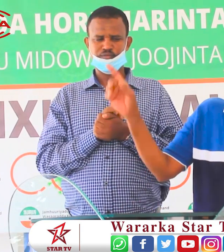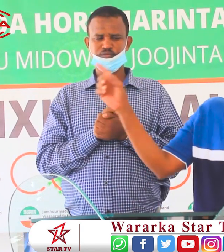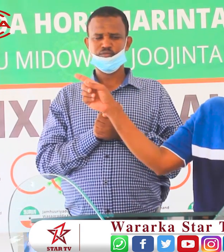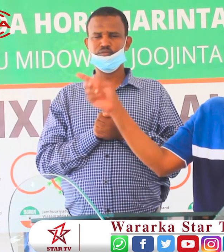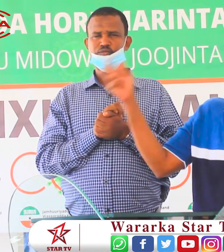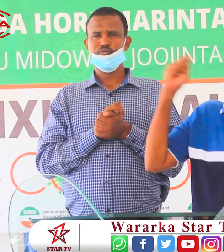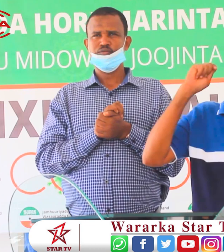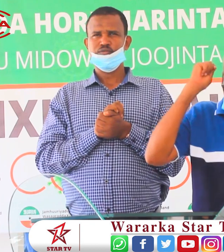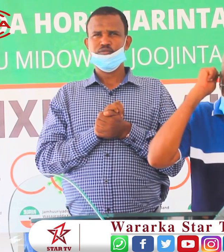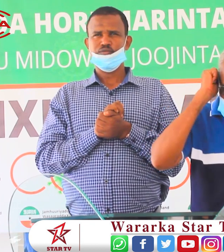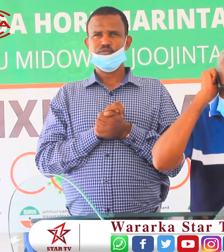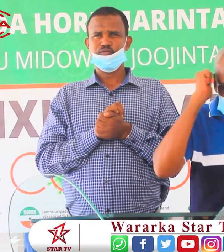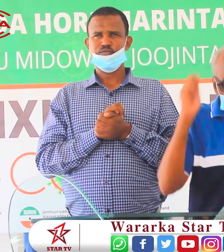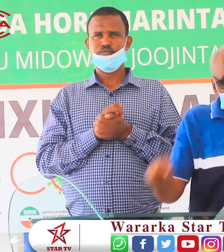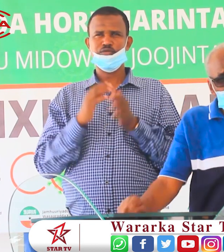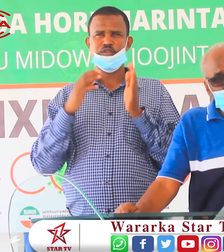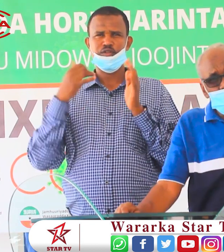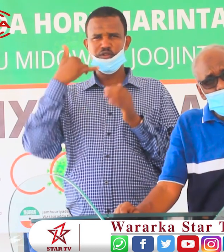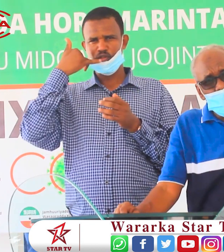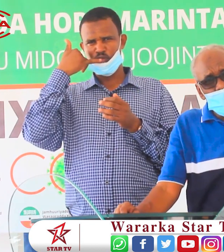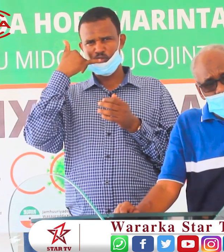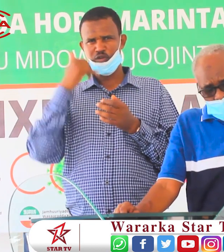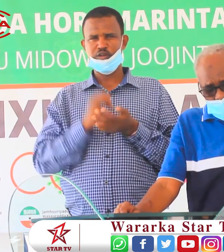call centerka ama meeshan telefoonka loo soo diro